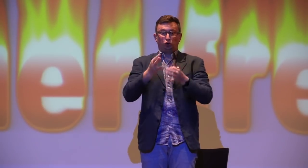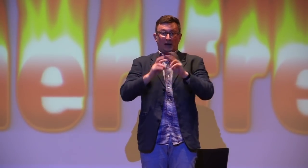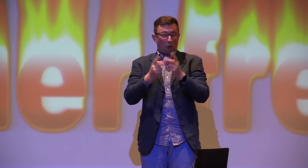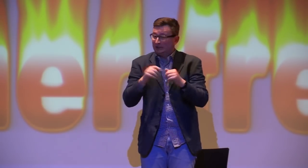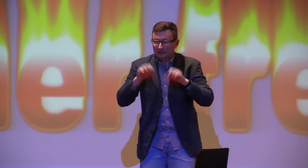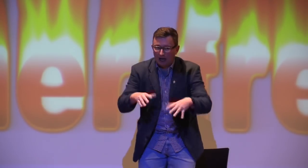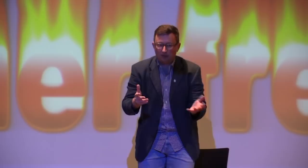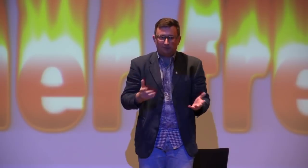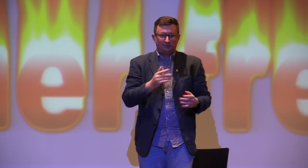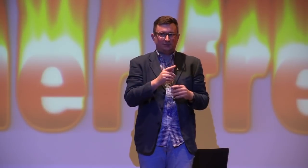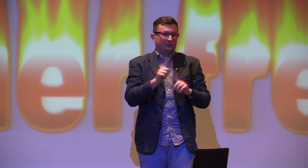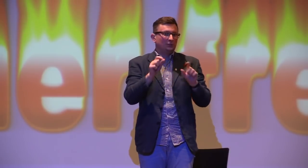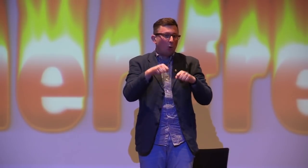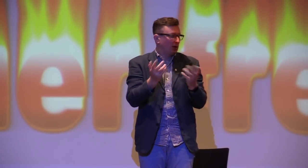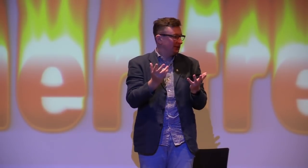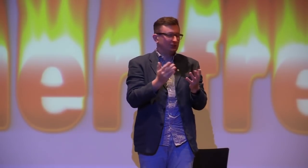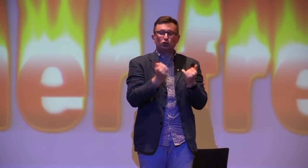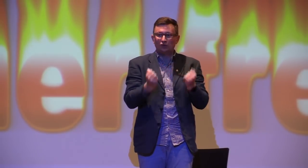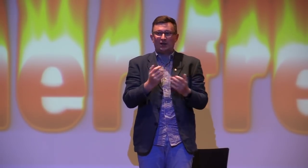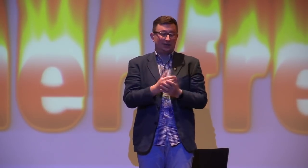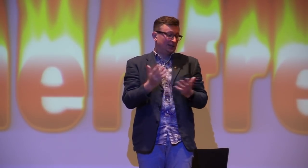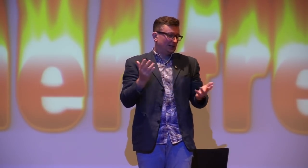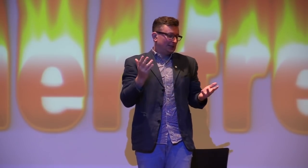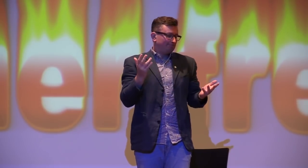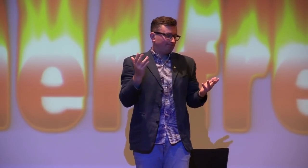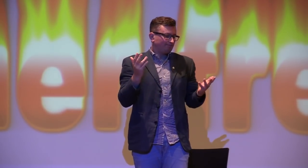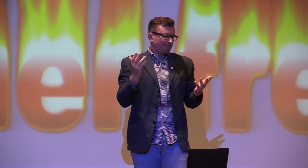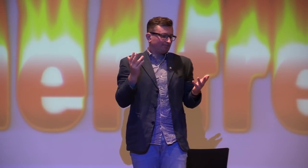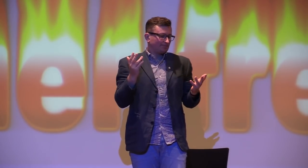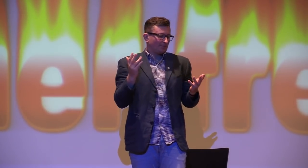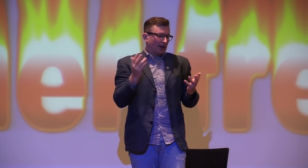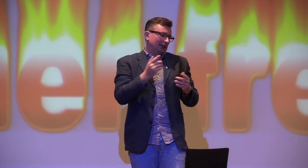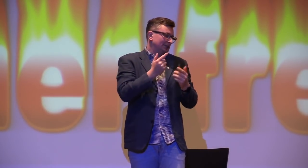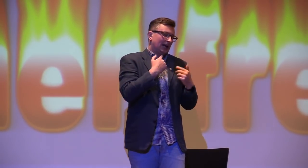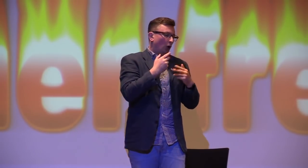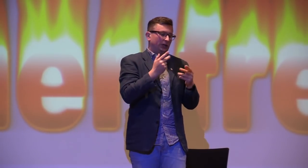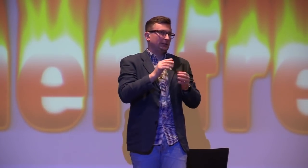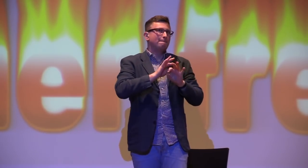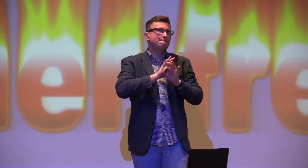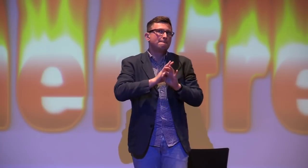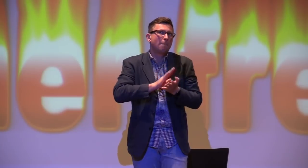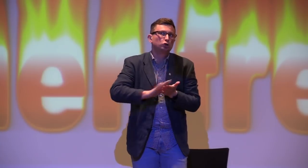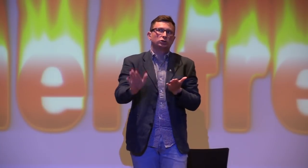könnte, aber es ist, so viel Spielraum gibt es einfach nicht. Und da ist vielleicht die Summe dann zu wenig, um die